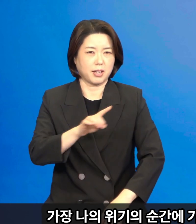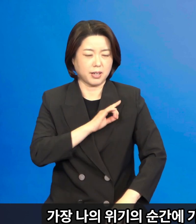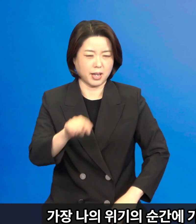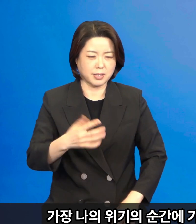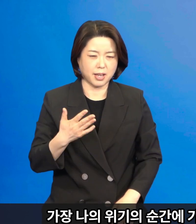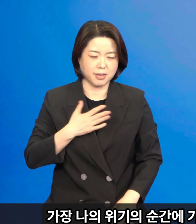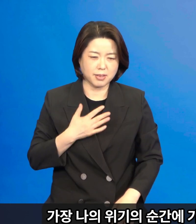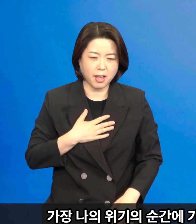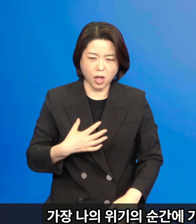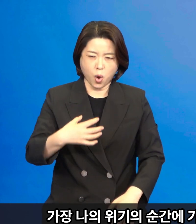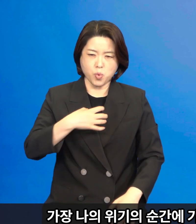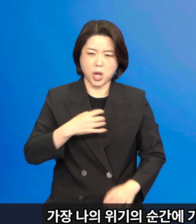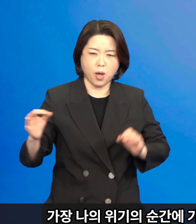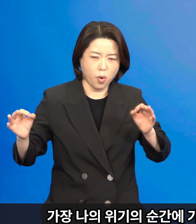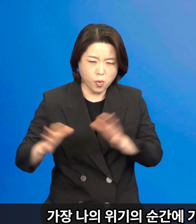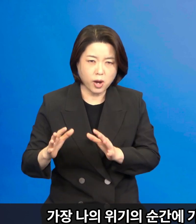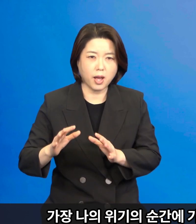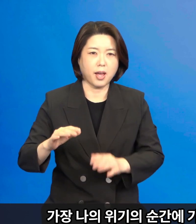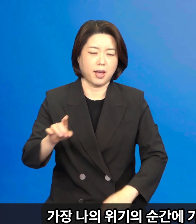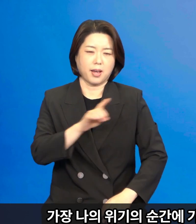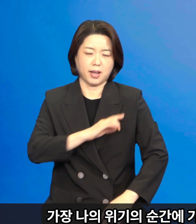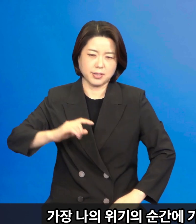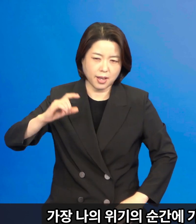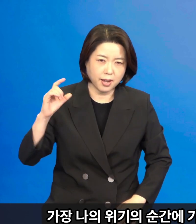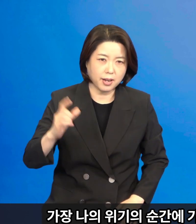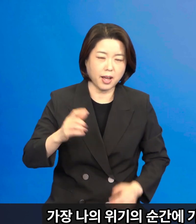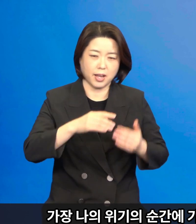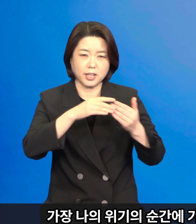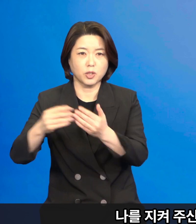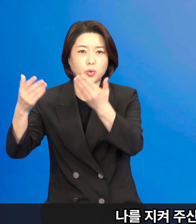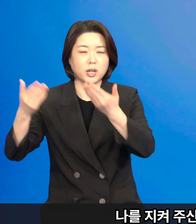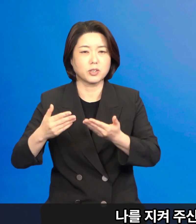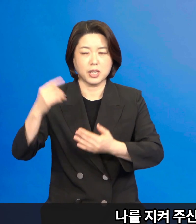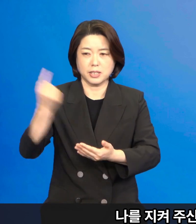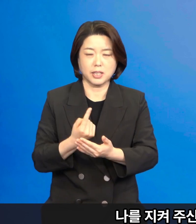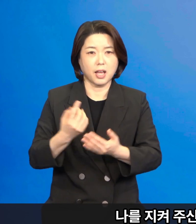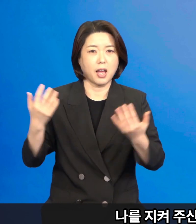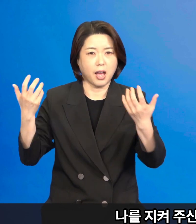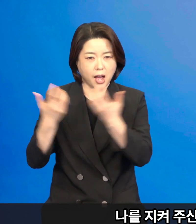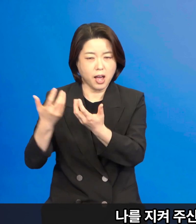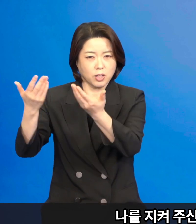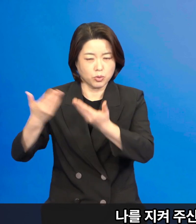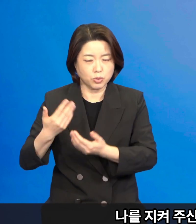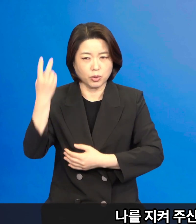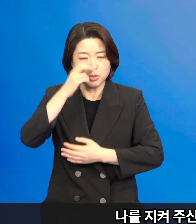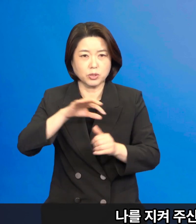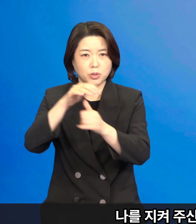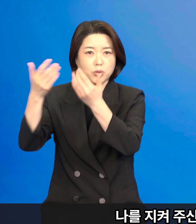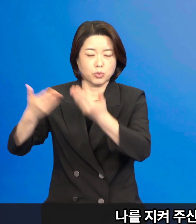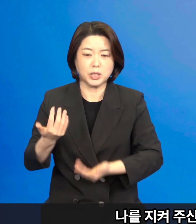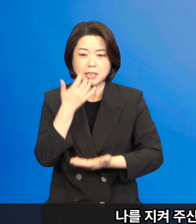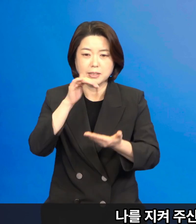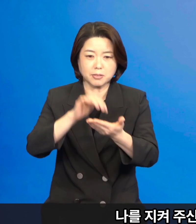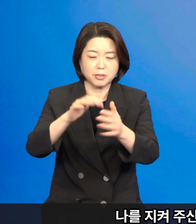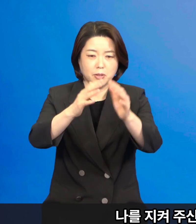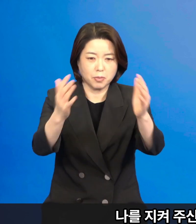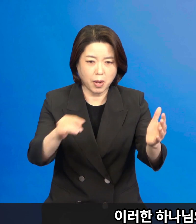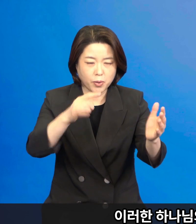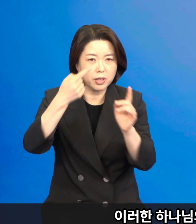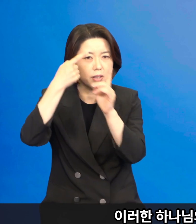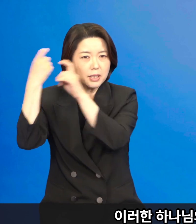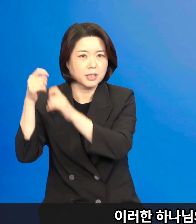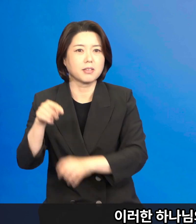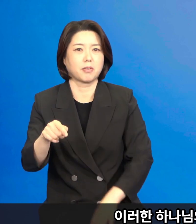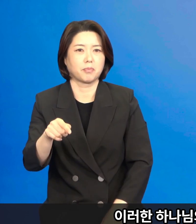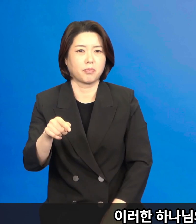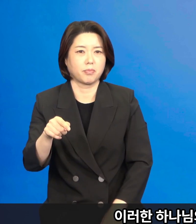나의 위기의 순간에 가장 강력한 인도하심과 임재하심 나를 지켜주신 그 바위를 기념한 거예요.